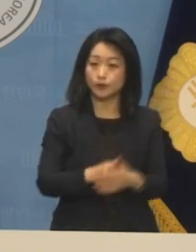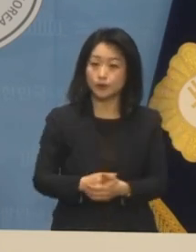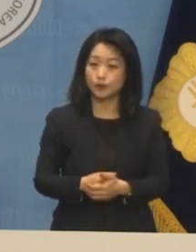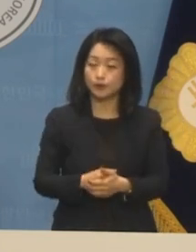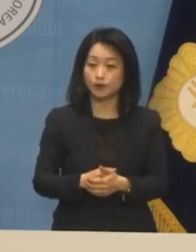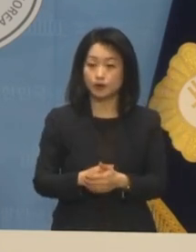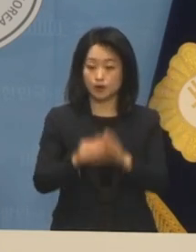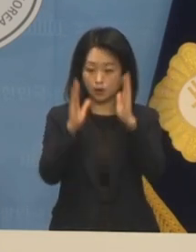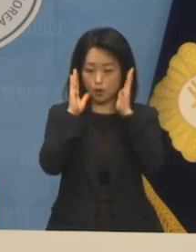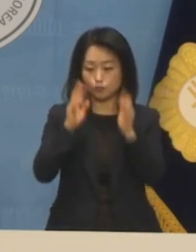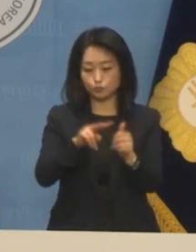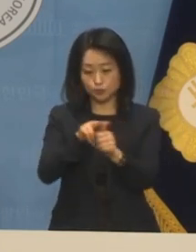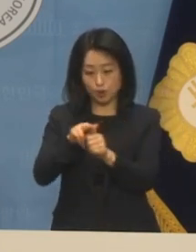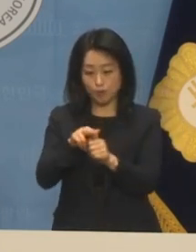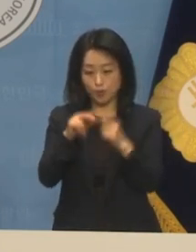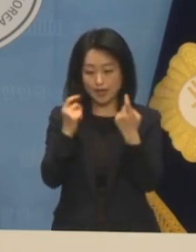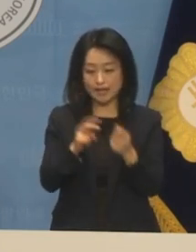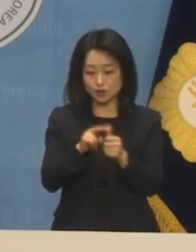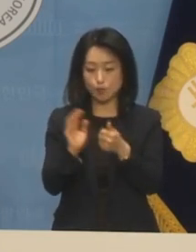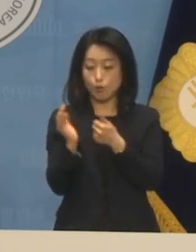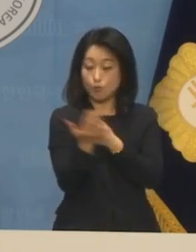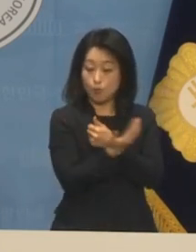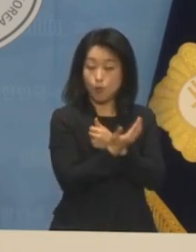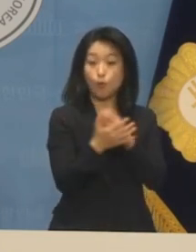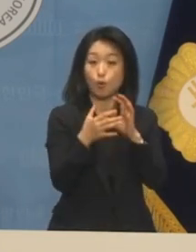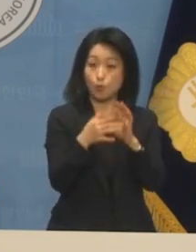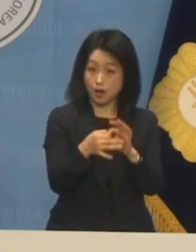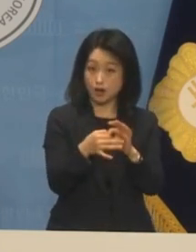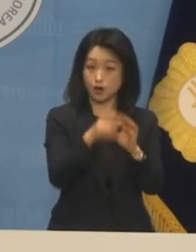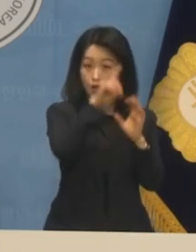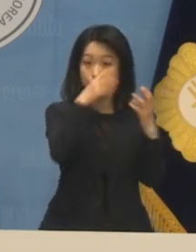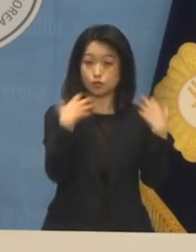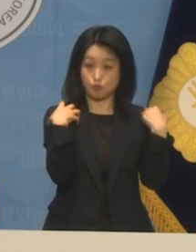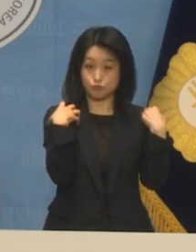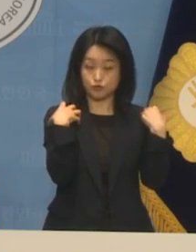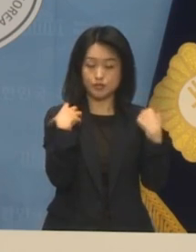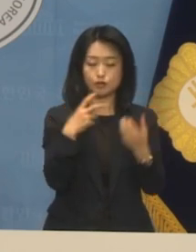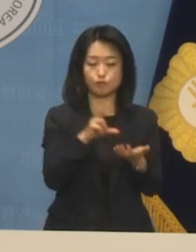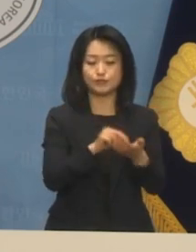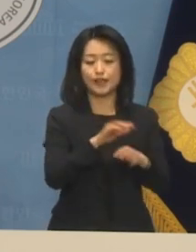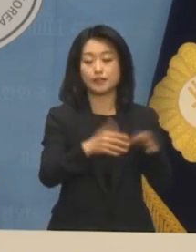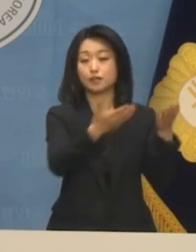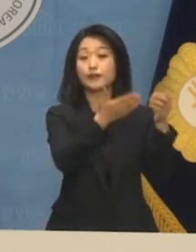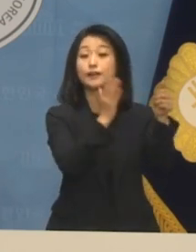학습 데이터 등 개인정보 보호를 위한 범부처 대책을 수립하십시오.